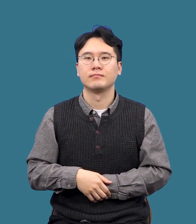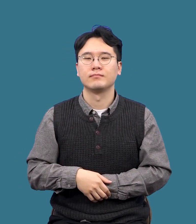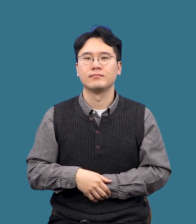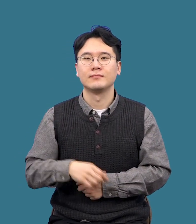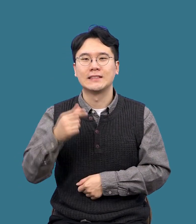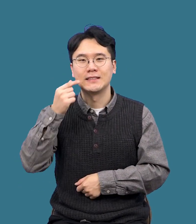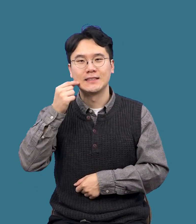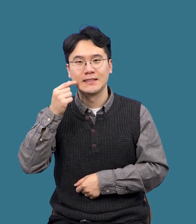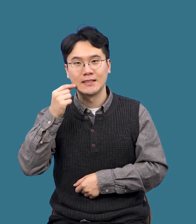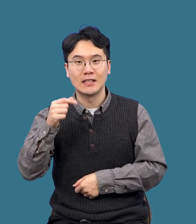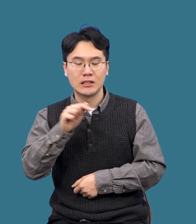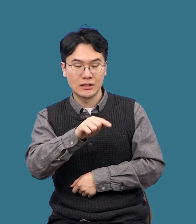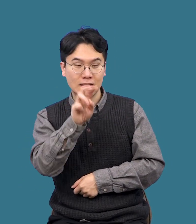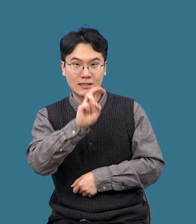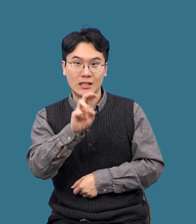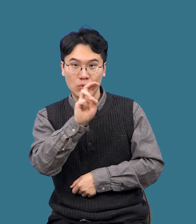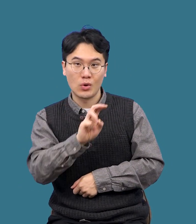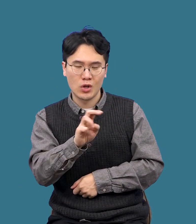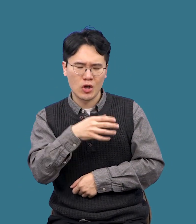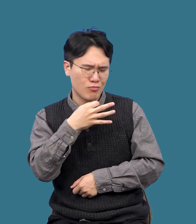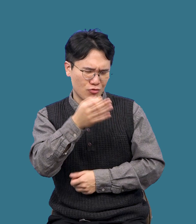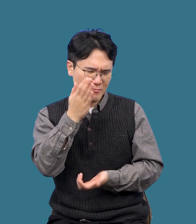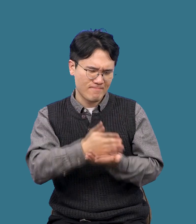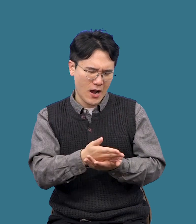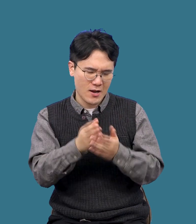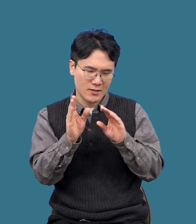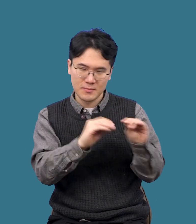일제는 이 찬송가 부르지 못하도록 금지시켰어요.